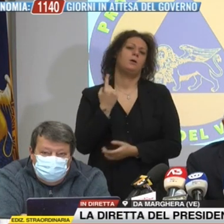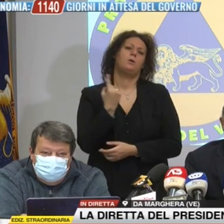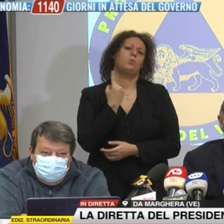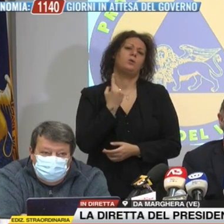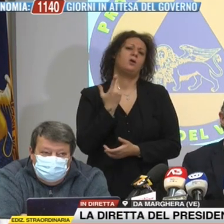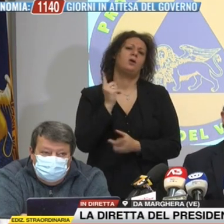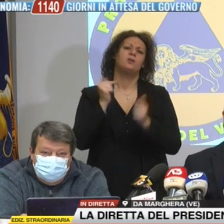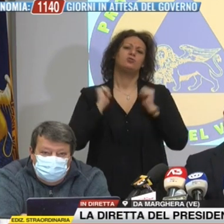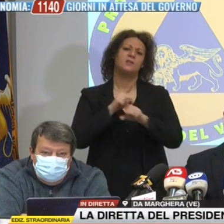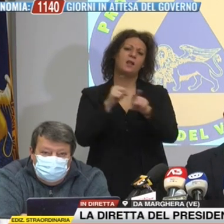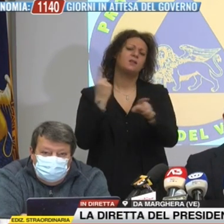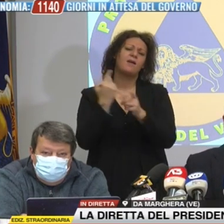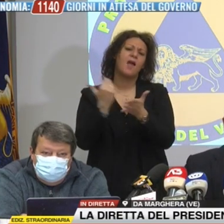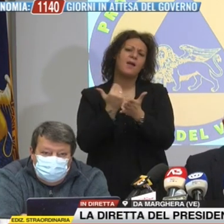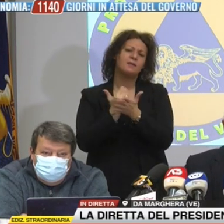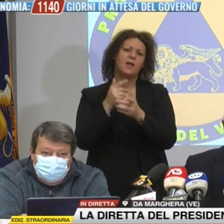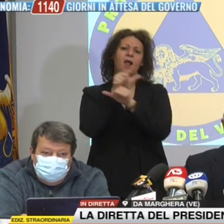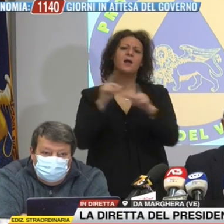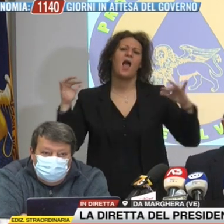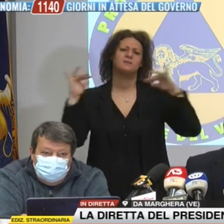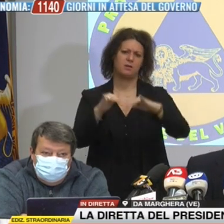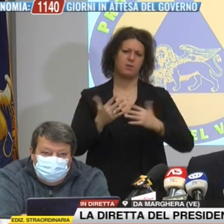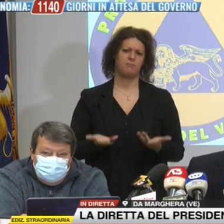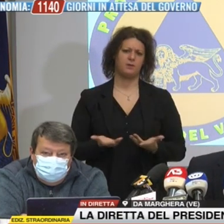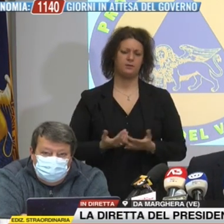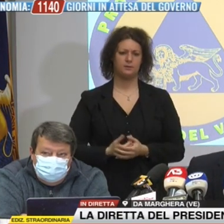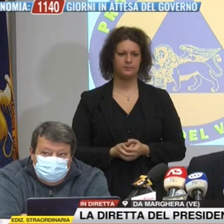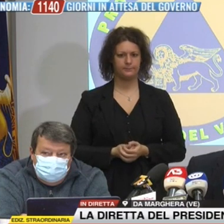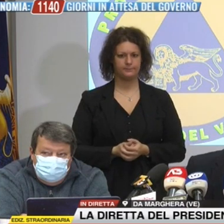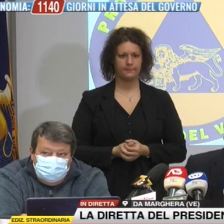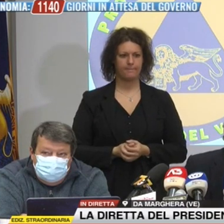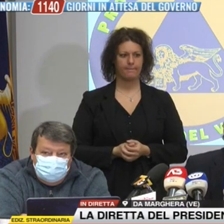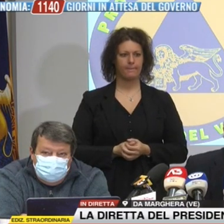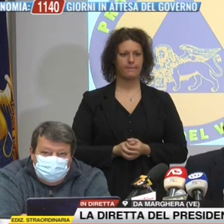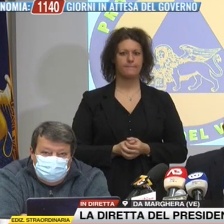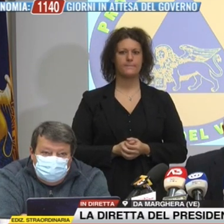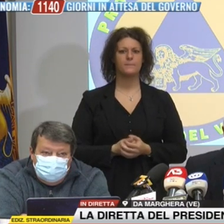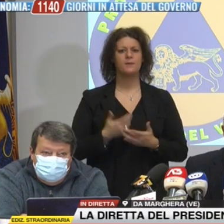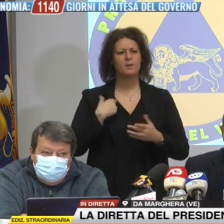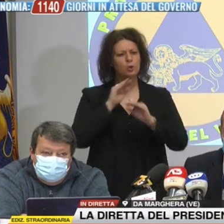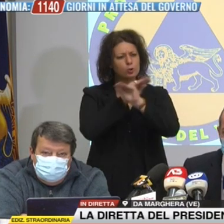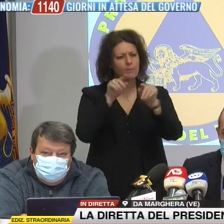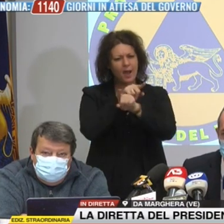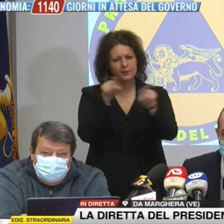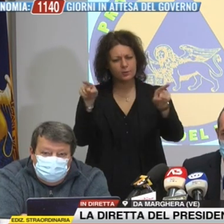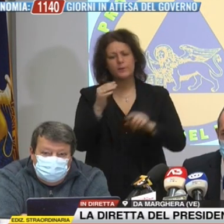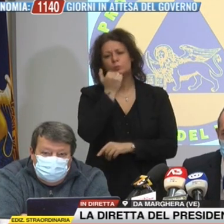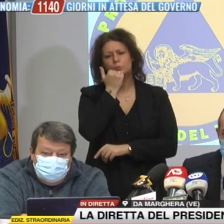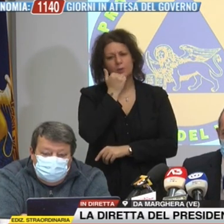Perché guardate, cioè, diciamola fino in fondo, cioè, c'è qualcuno di voi, magari mi rispondete anche di sì, che si metterebbe in